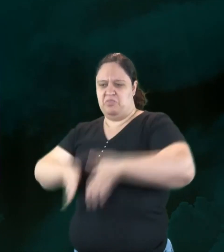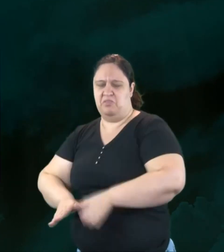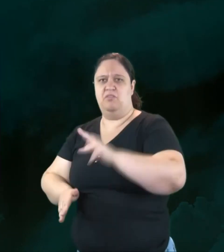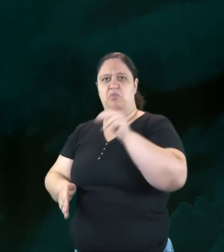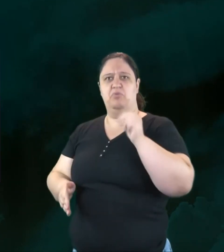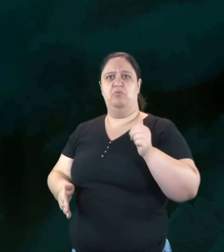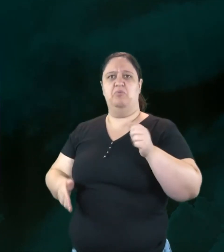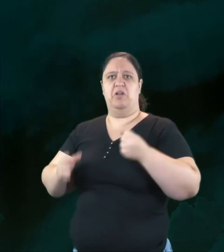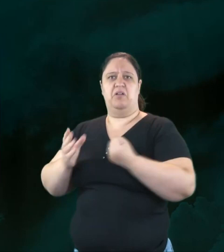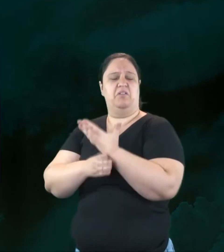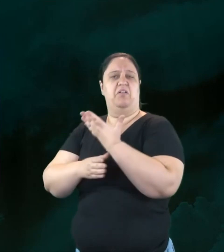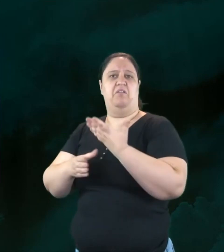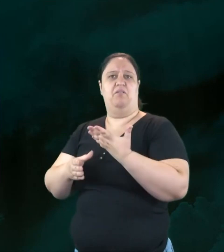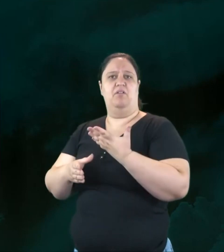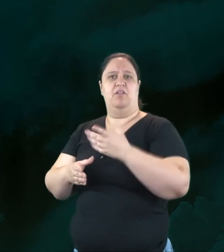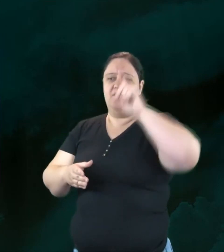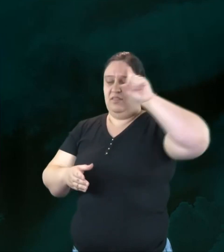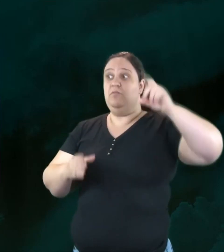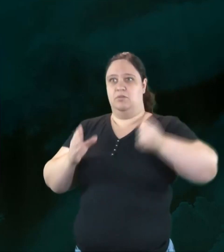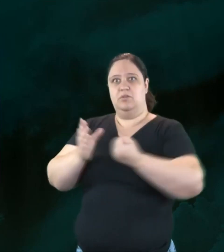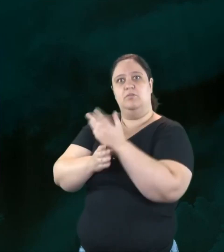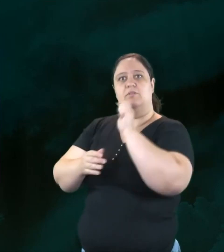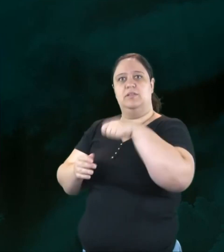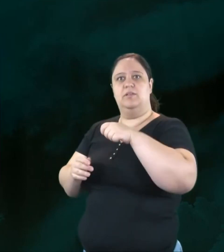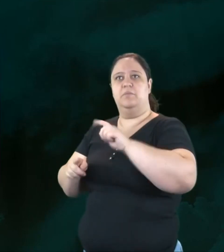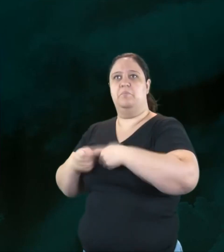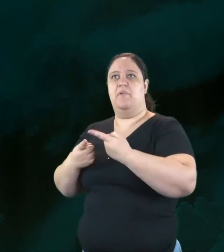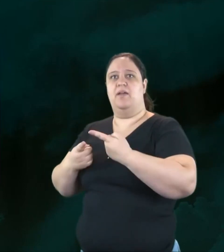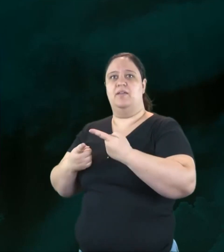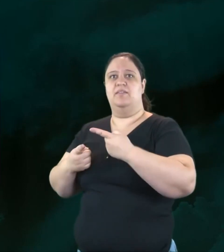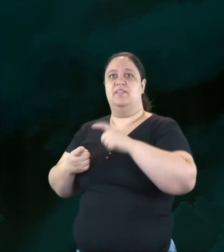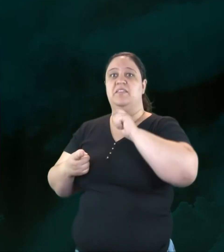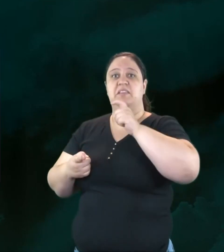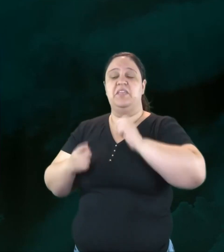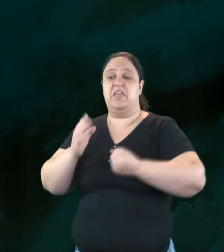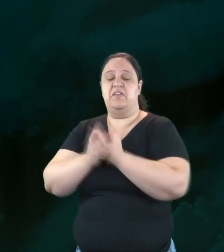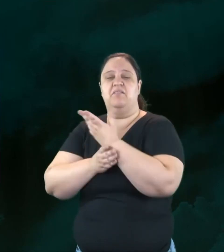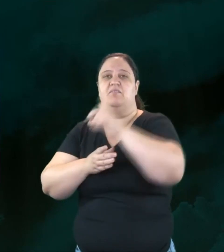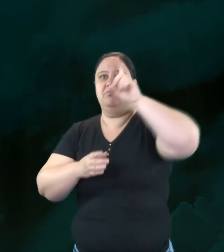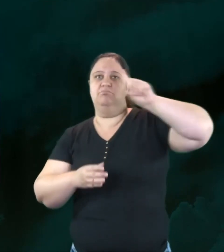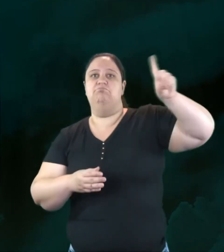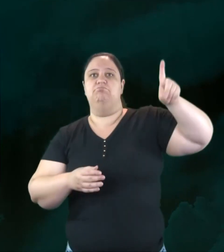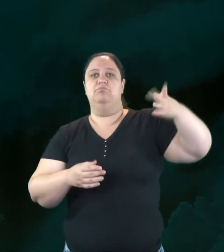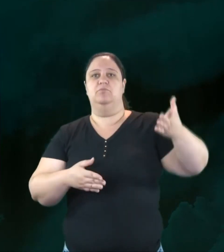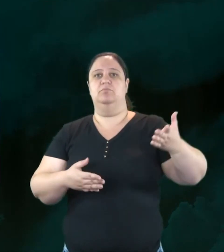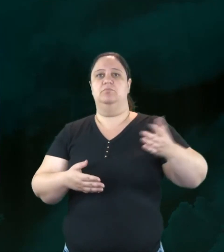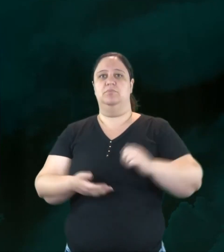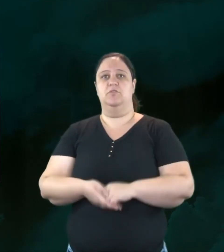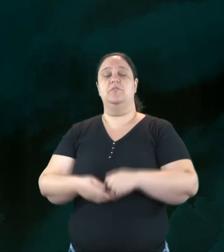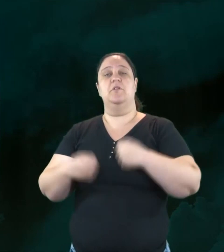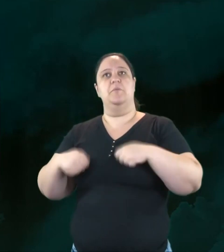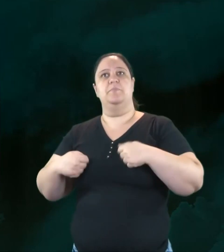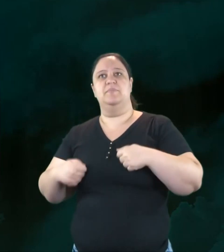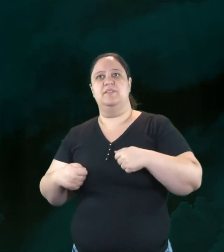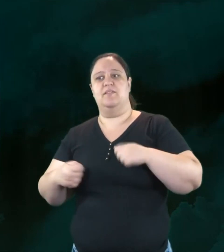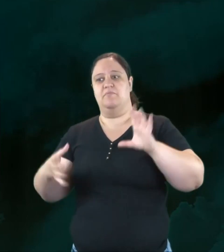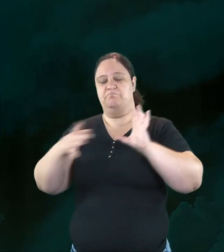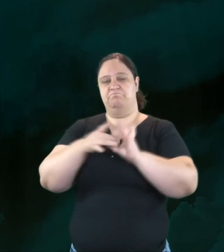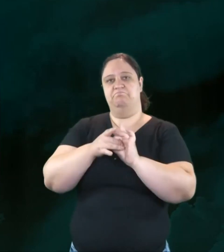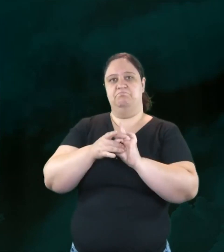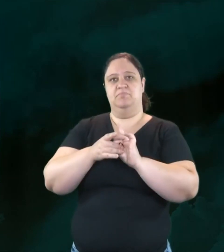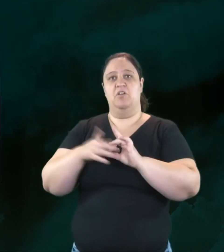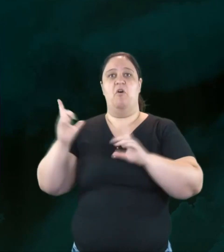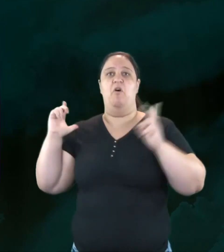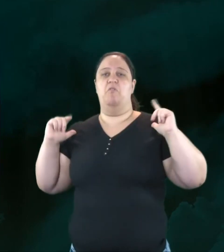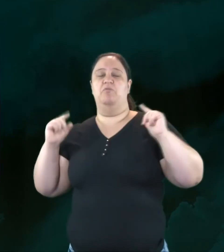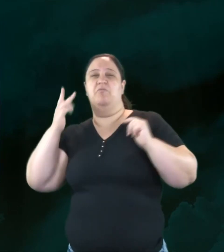para conectar Deus Criador com a criatura, com as criaturas, com a criação. Portanto, ele achava que era ele, e